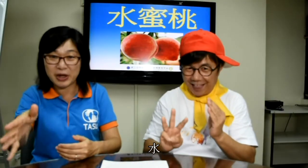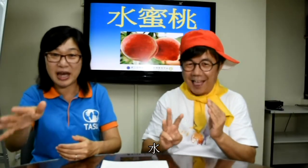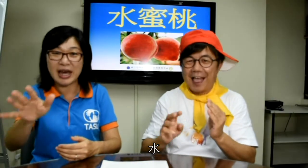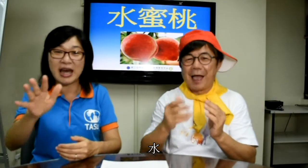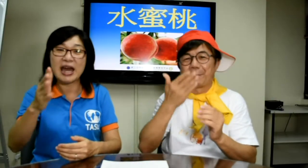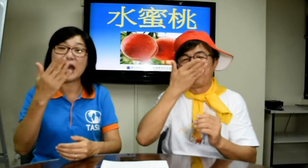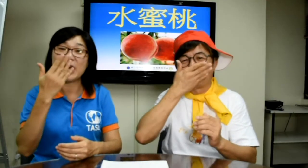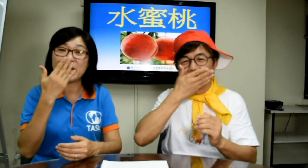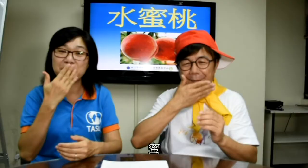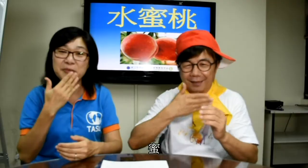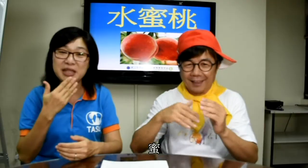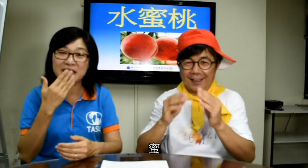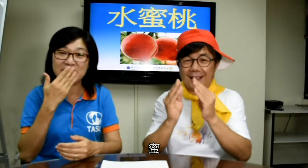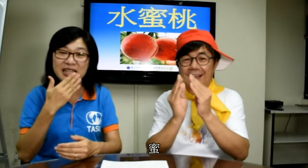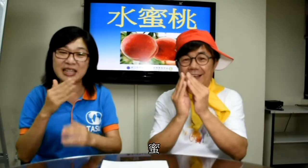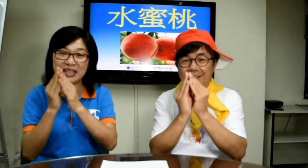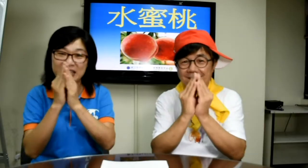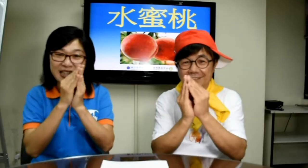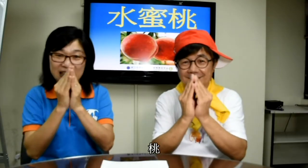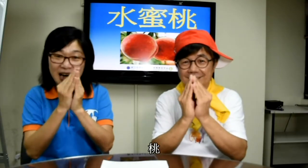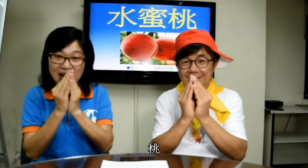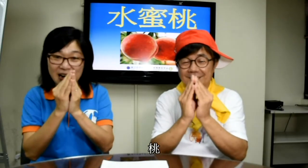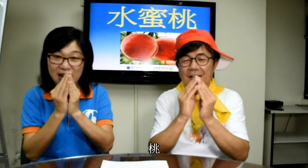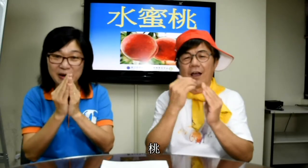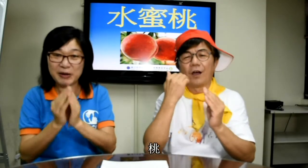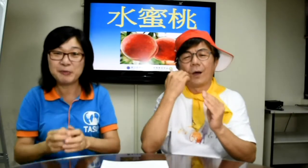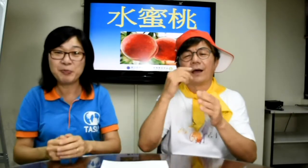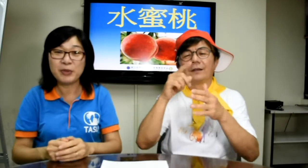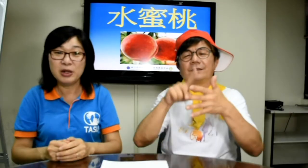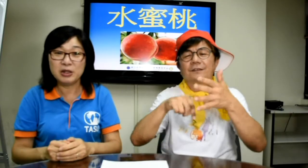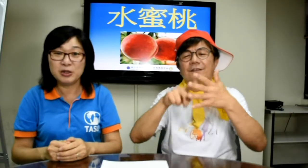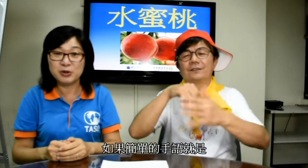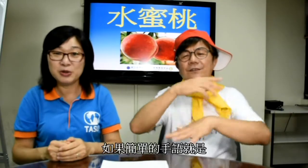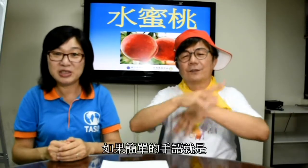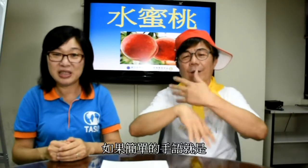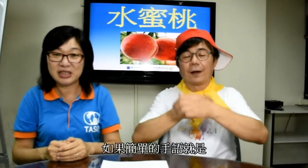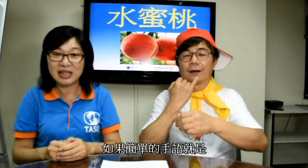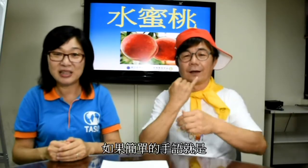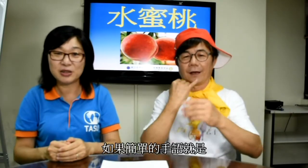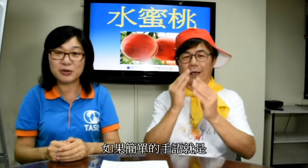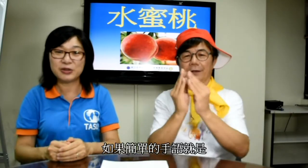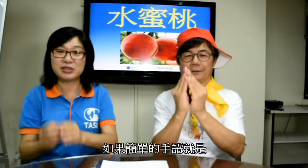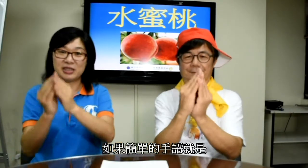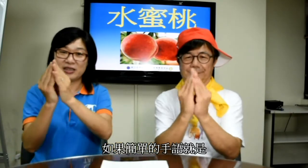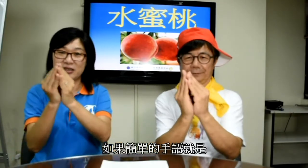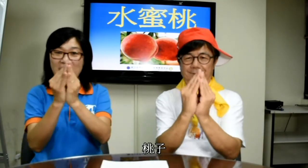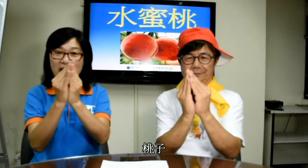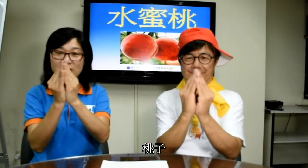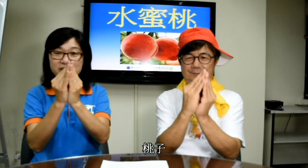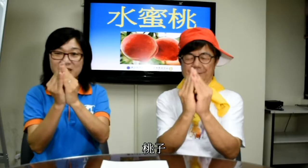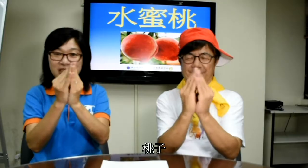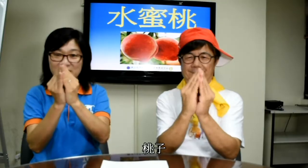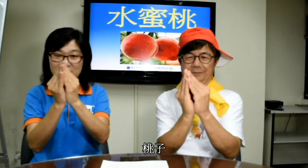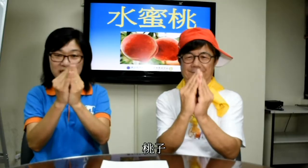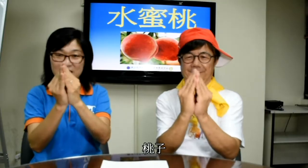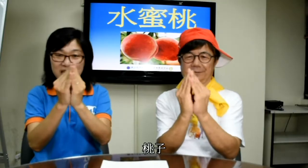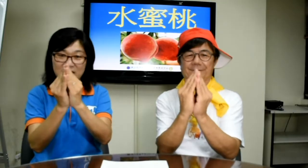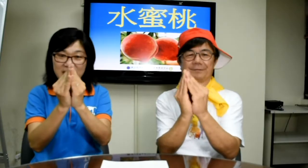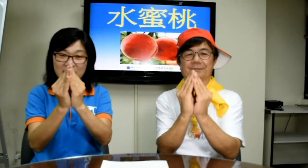水蜜桃。如果简单的手语就是桃子，有